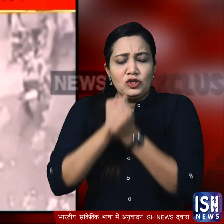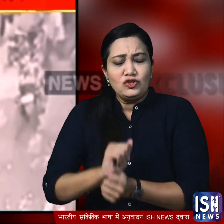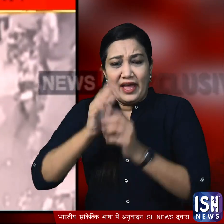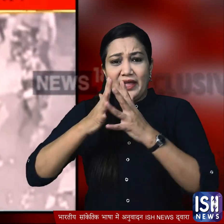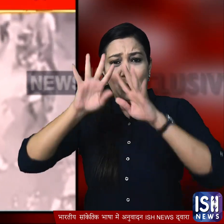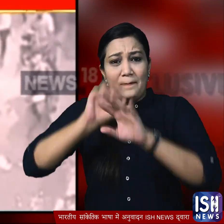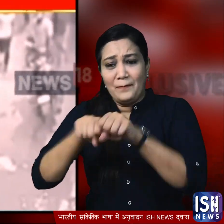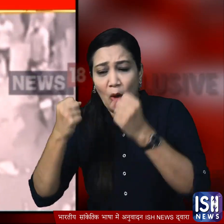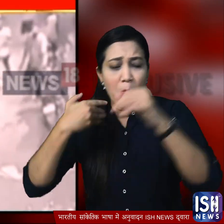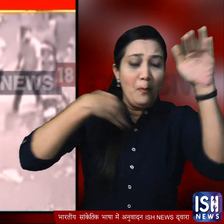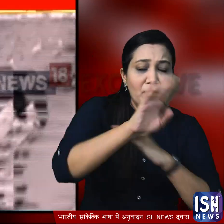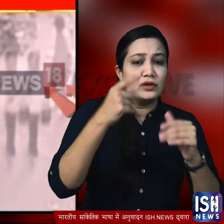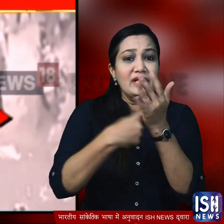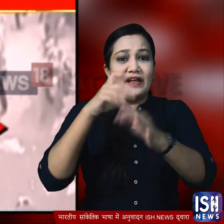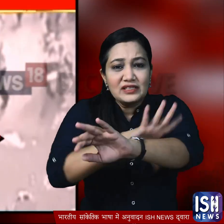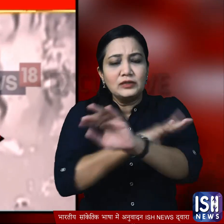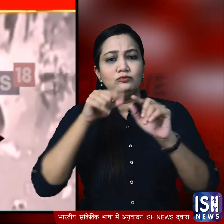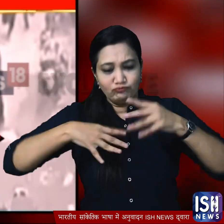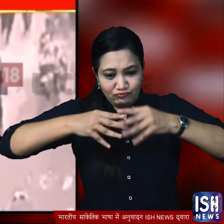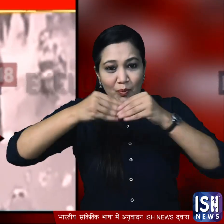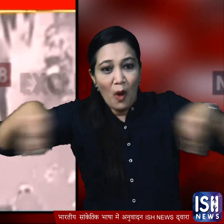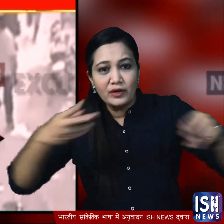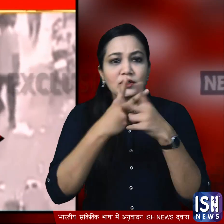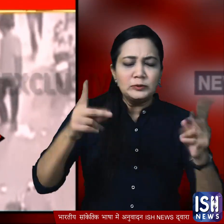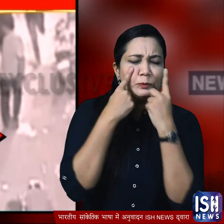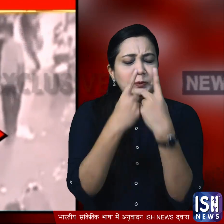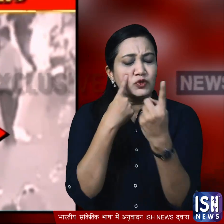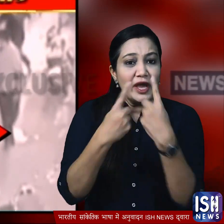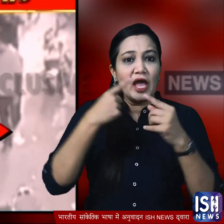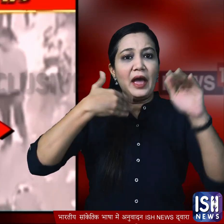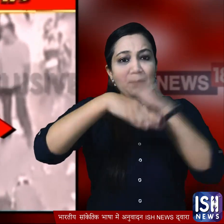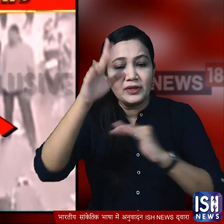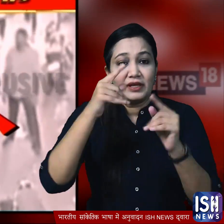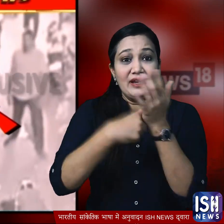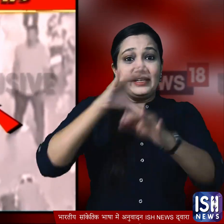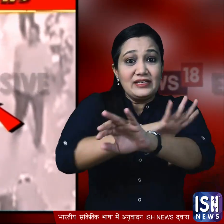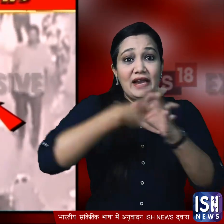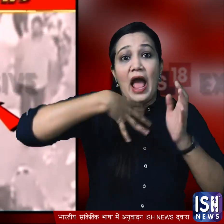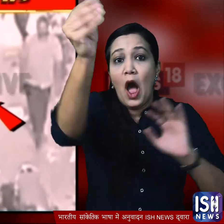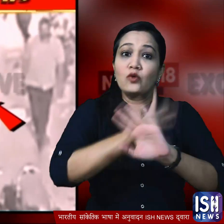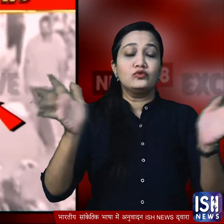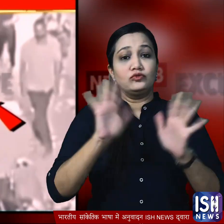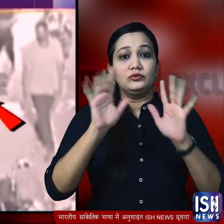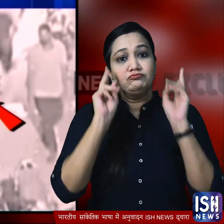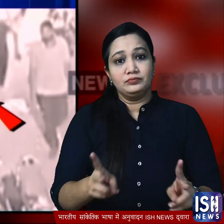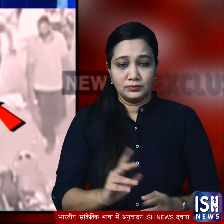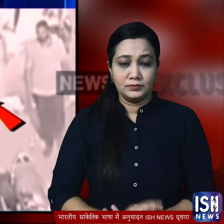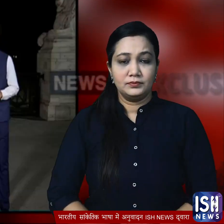इतनी बड़ी घटना के बाद राजस्थान की सीमाओं पर सख्ती बढ़ा दी गई ताकि कोई भी कैदी राज्य की सीमाओं से बाहर न जा सके।